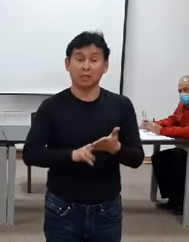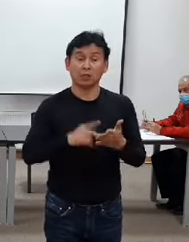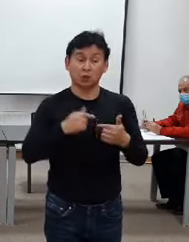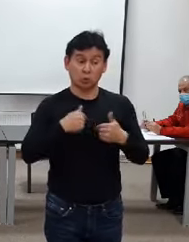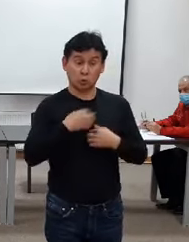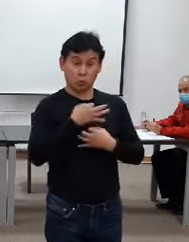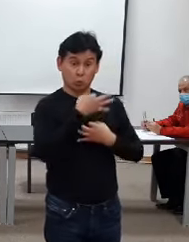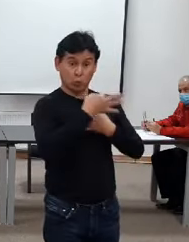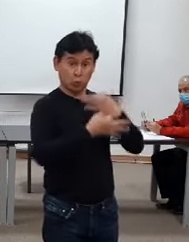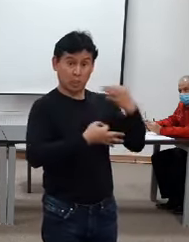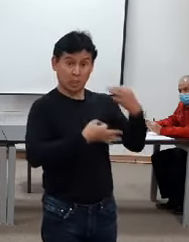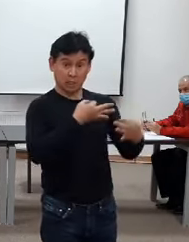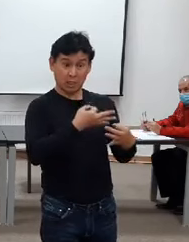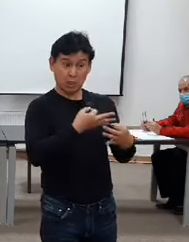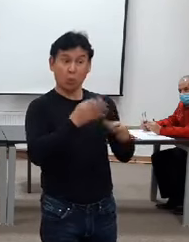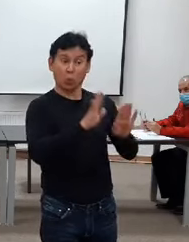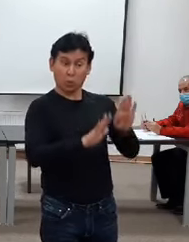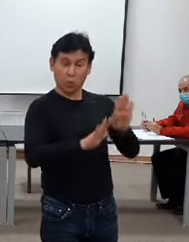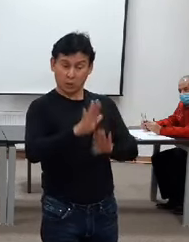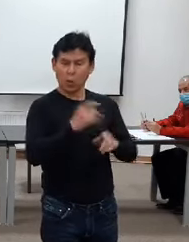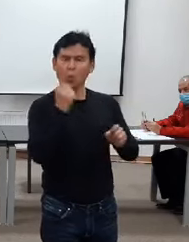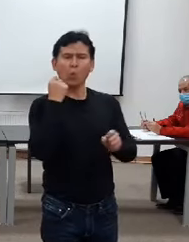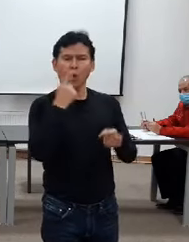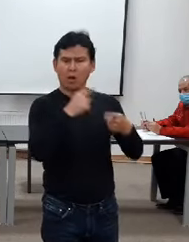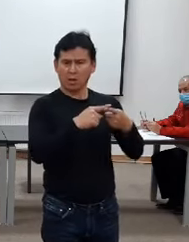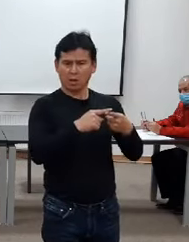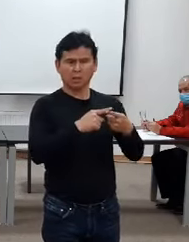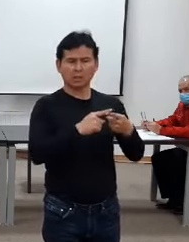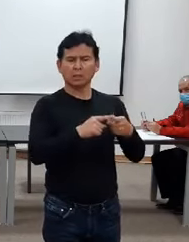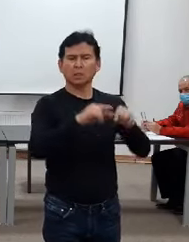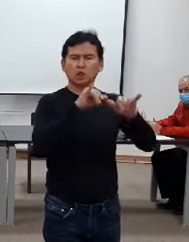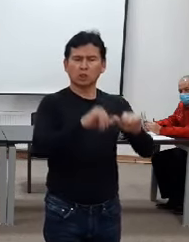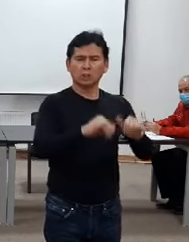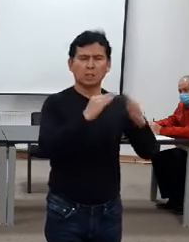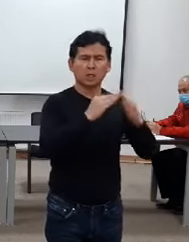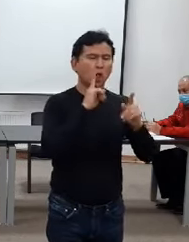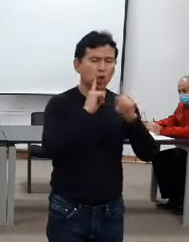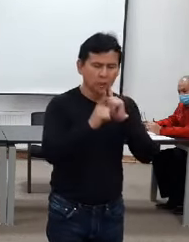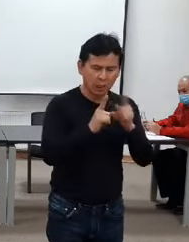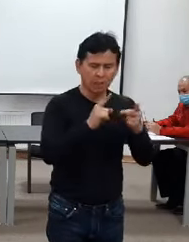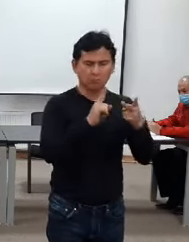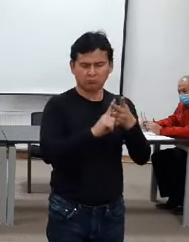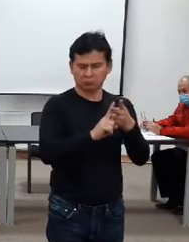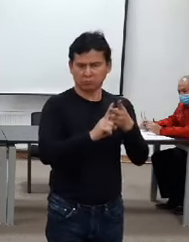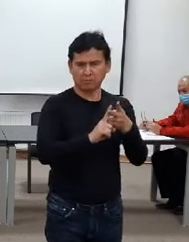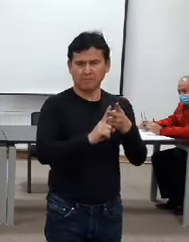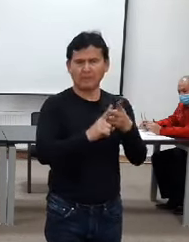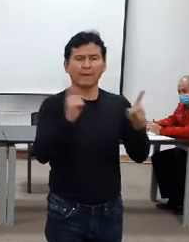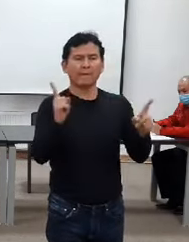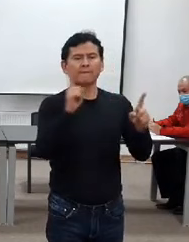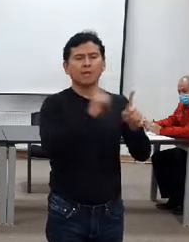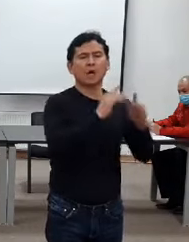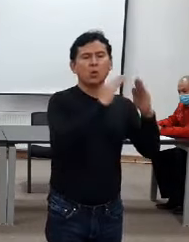sugiere medidas preventivas. ¿Cuáles son las medidas preventivas? Que no se queden en una pensión familiar, sino que vengan directamente a una cabaña,